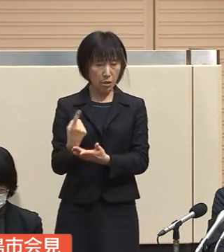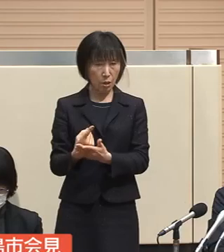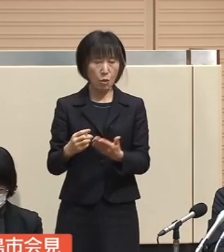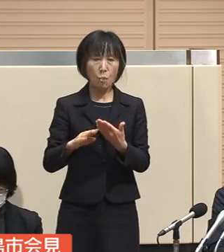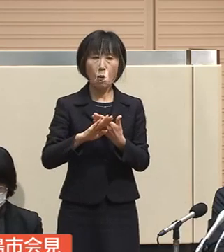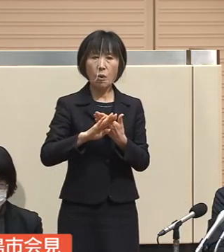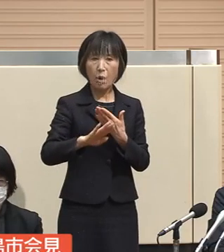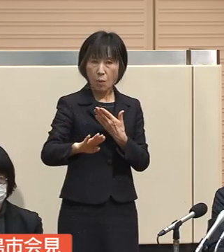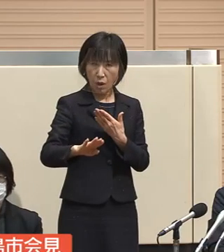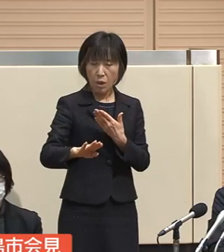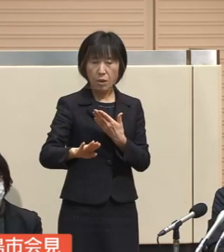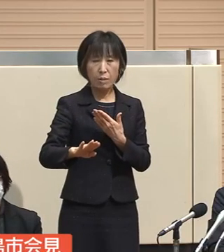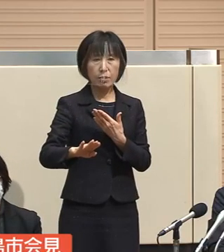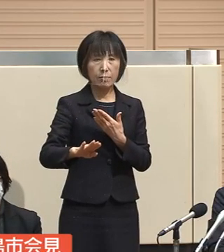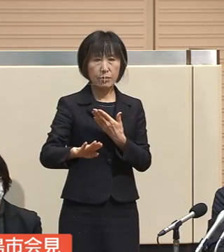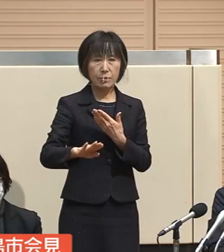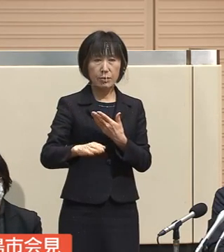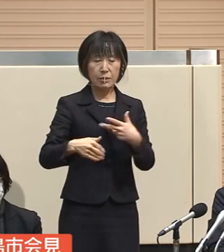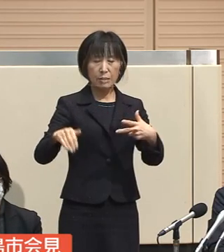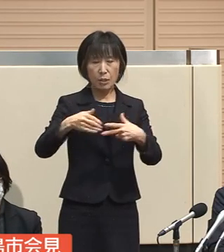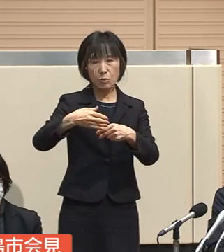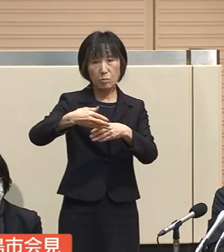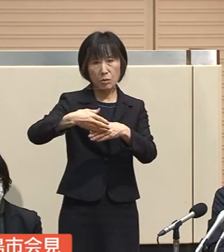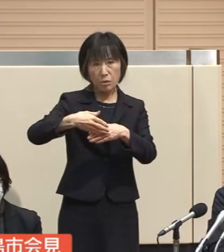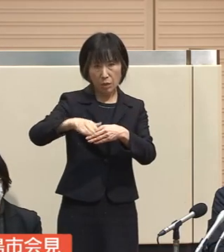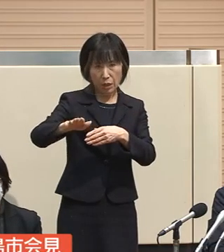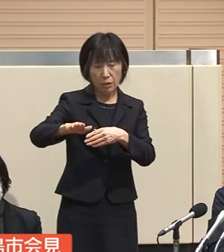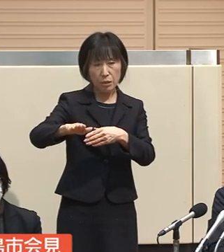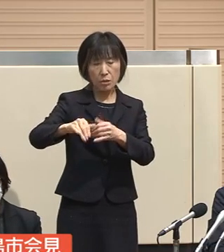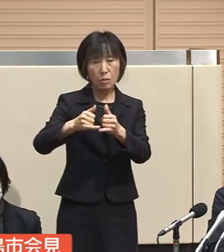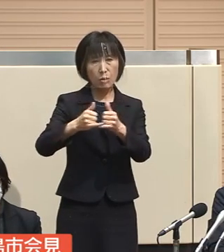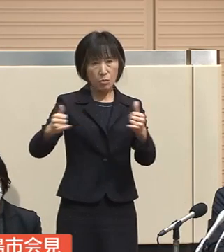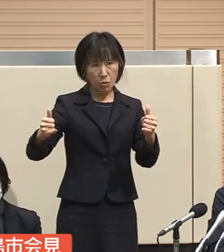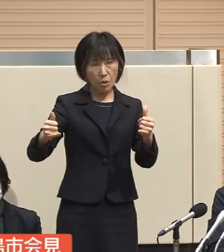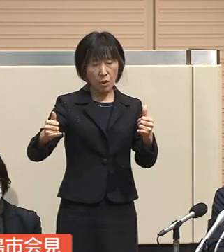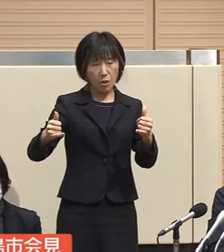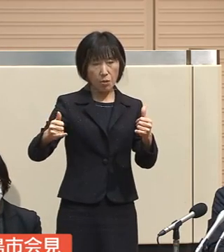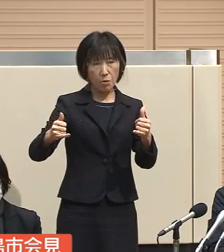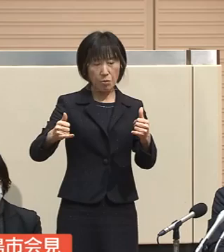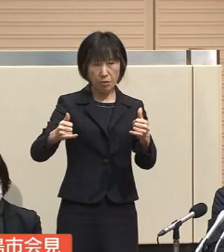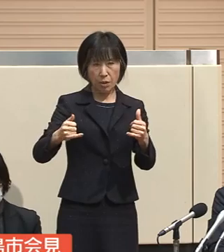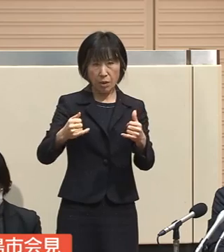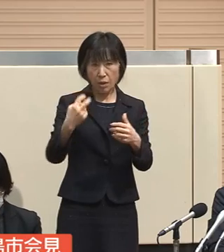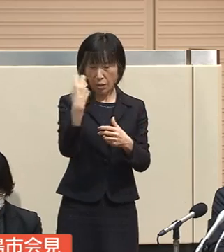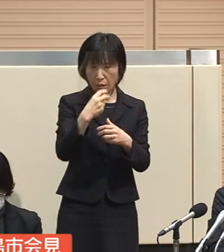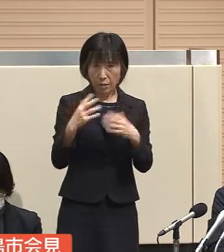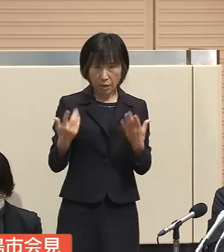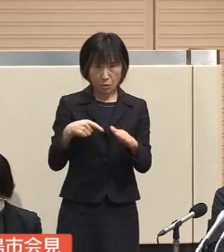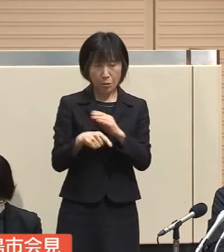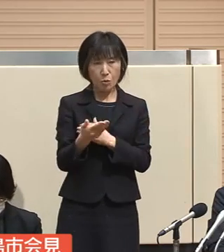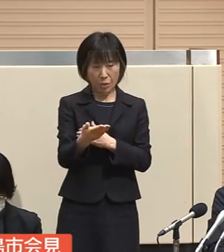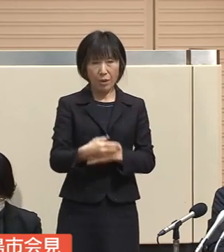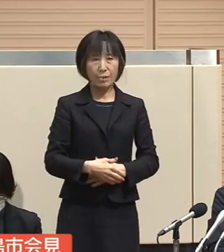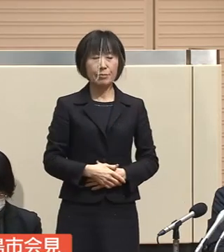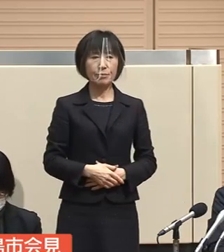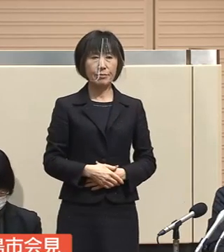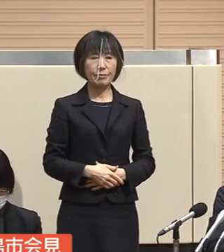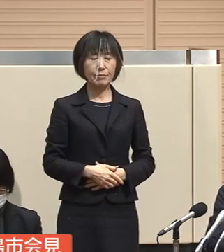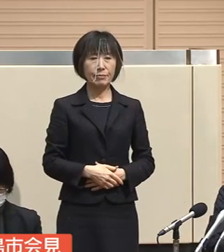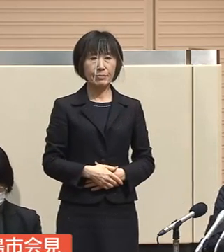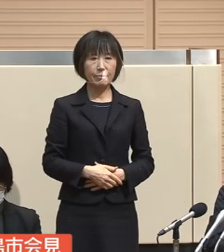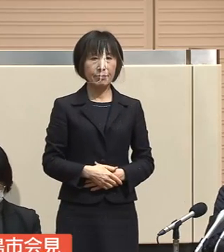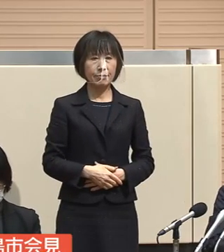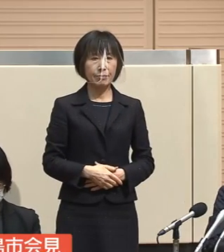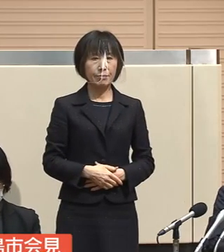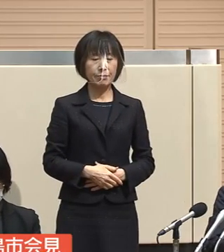方の、施設外の人がこの方の方でやっていく、今の予定では3人でやるというのが